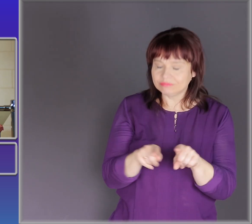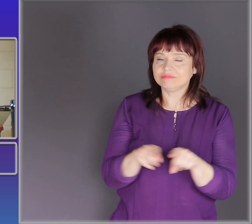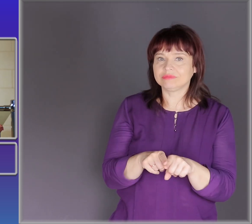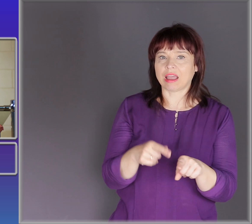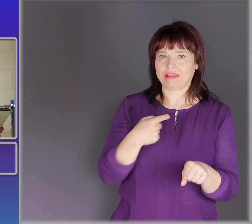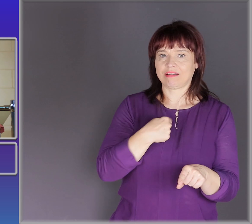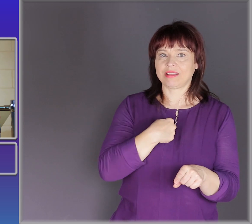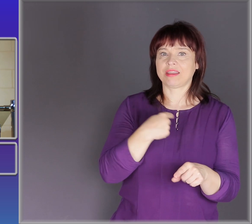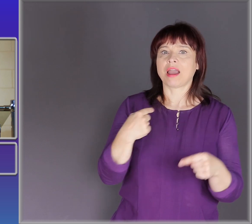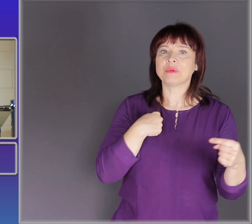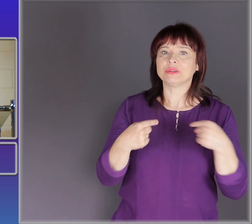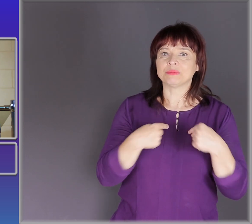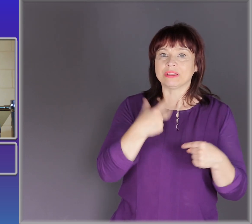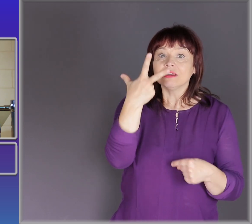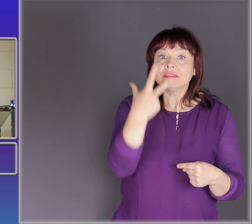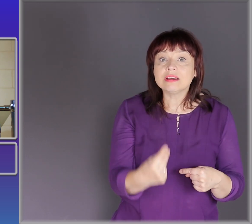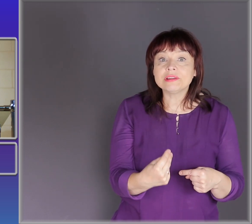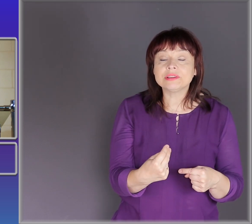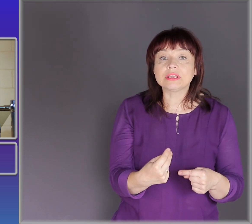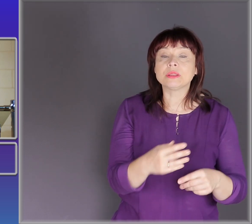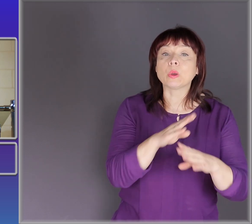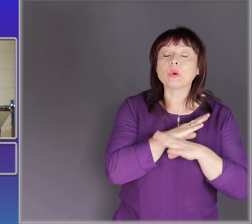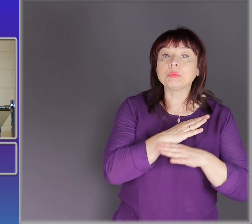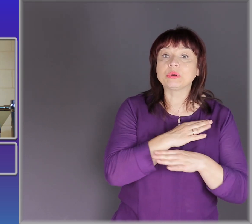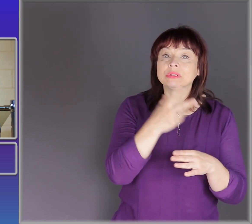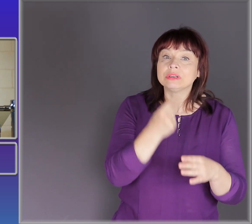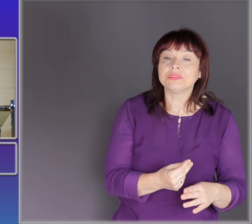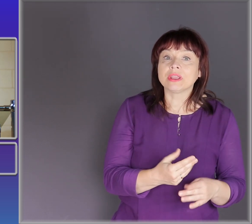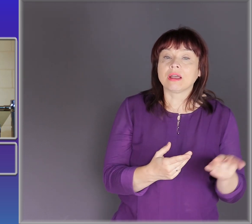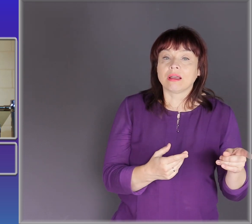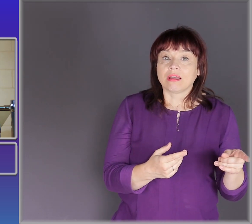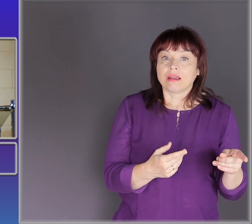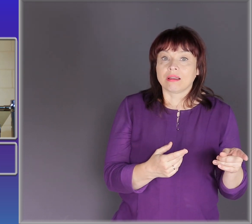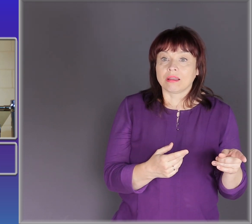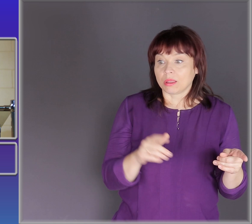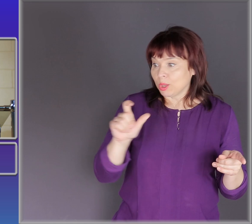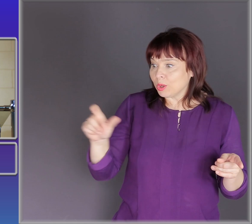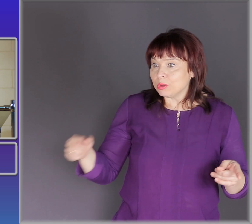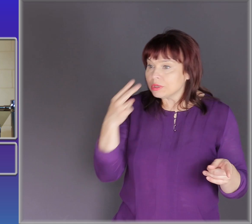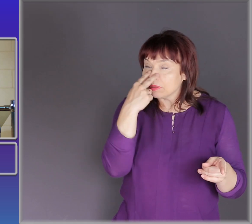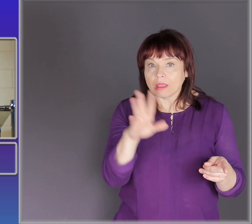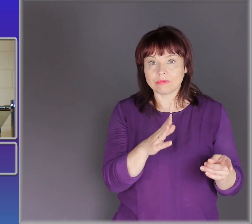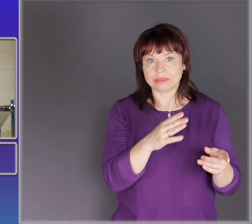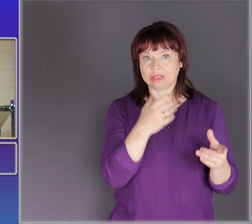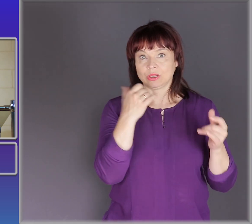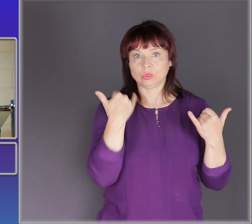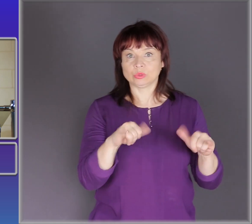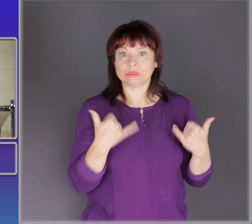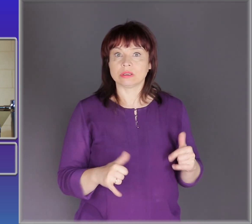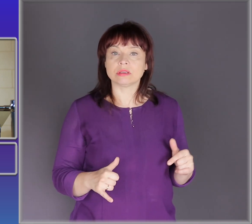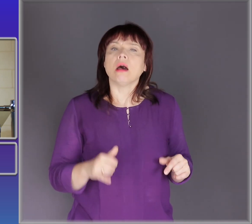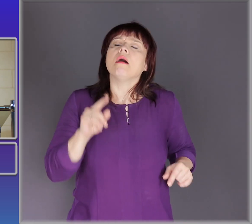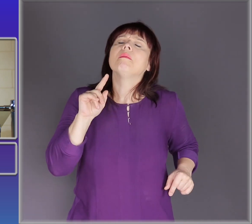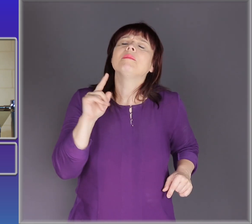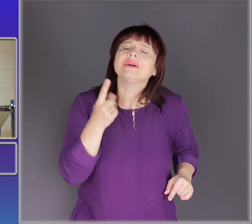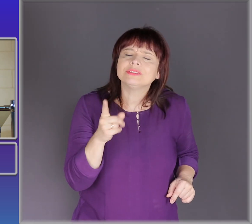тогда когда одни видели чудеса другие не видели чудеса в чем была особенность они не воспринимали его